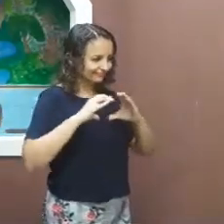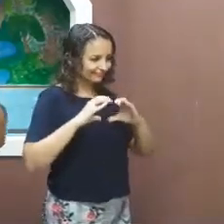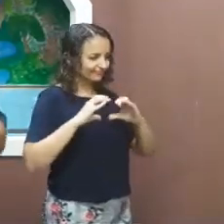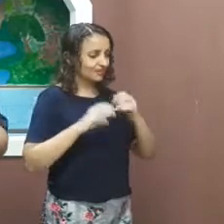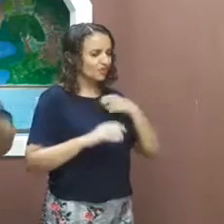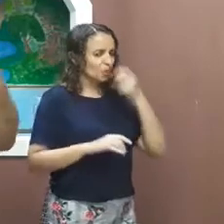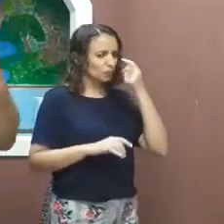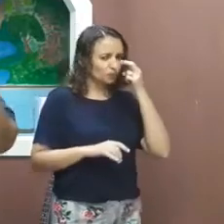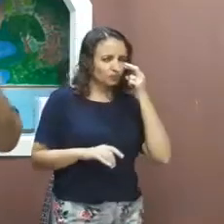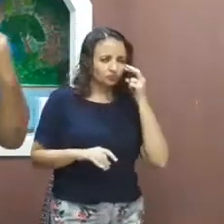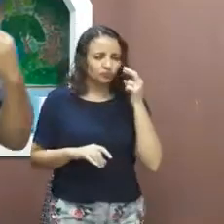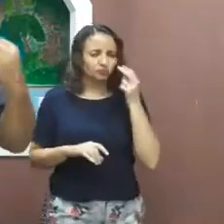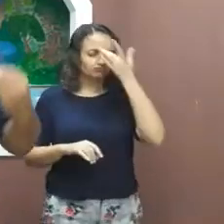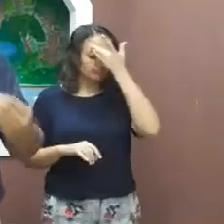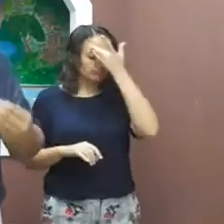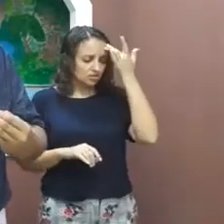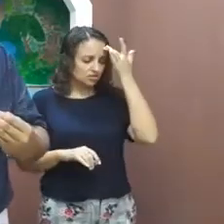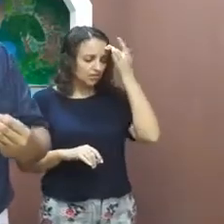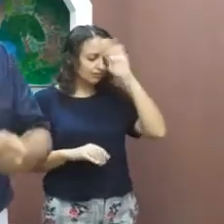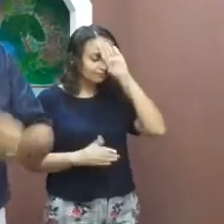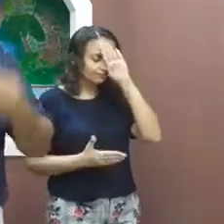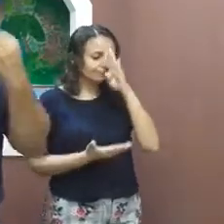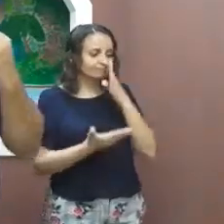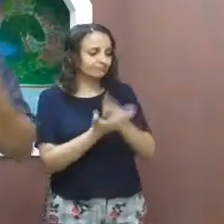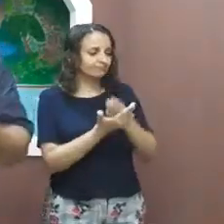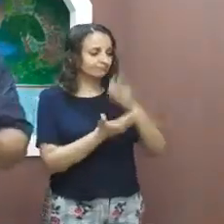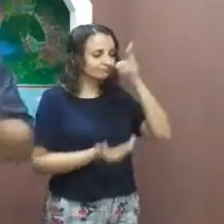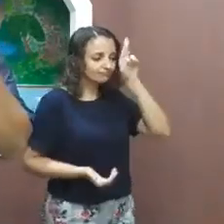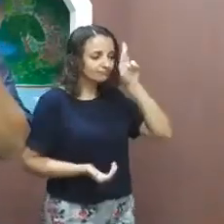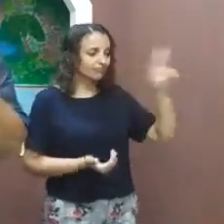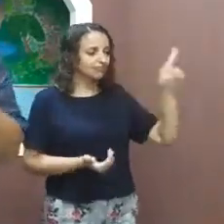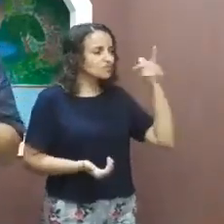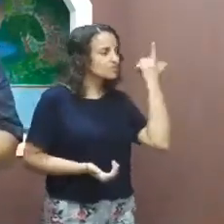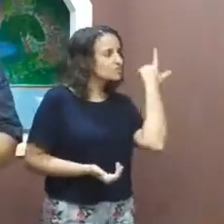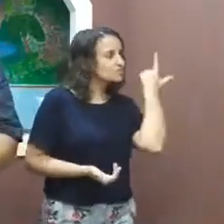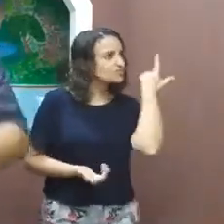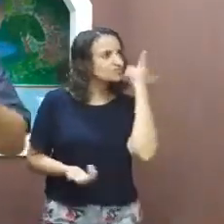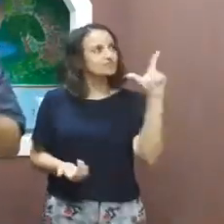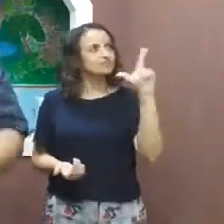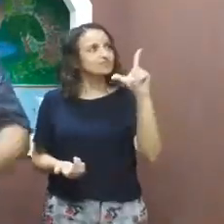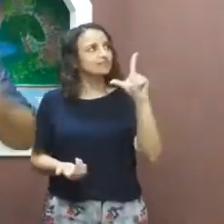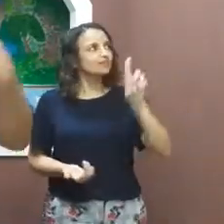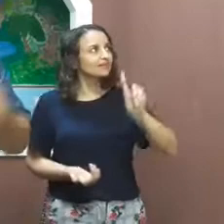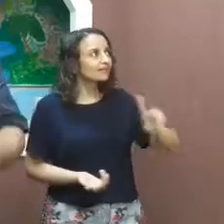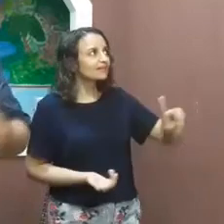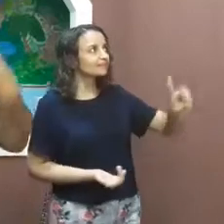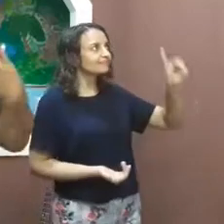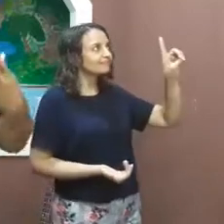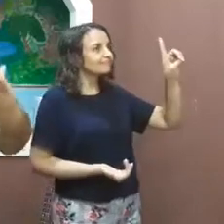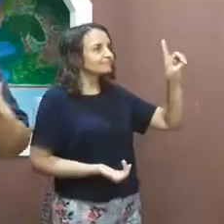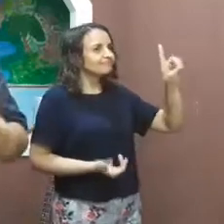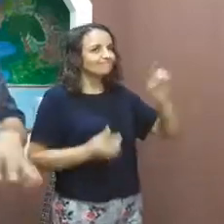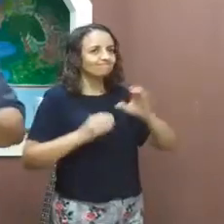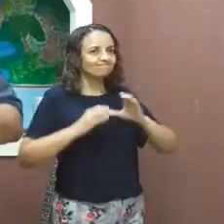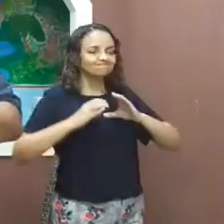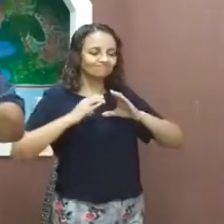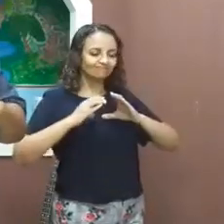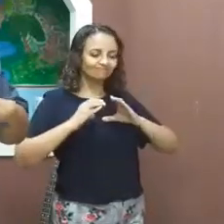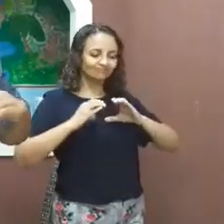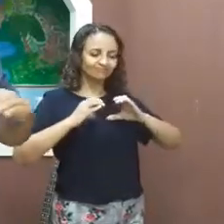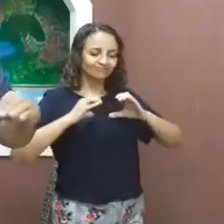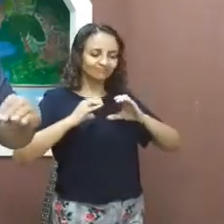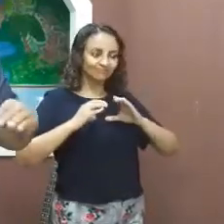vejo são pessoas que temem ao Senhor, conseguindo em Deus ter plenitude. Não